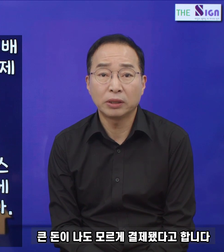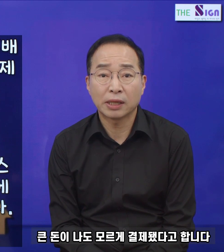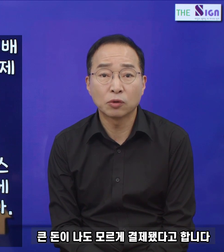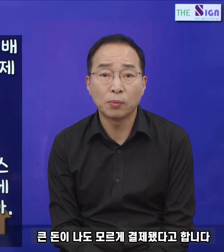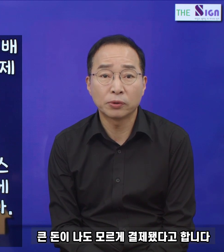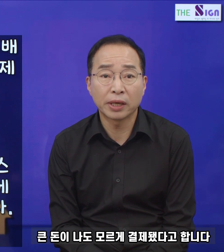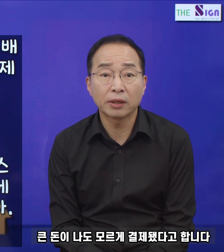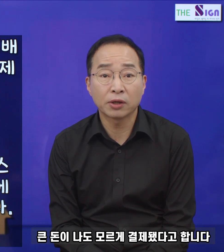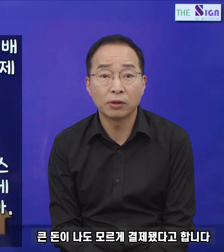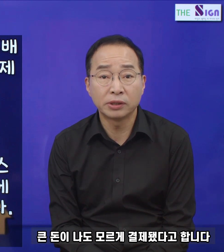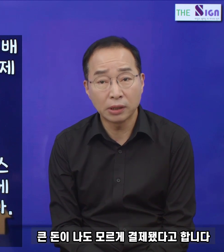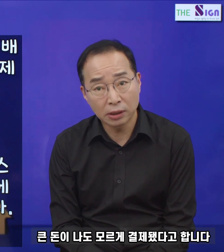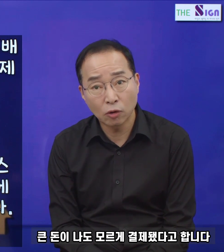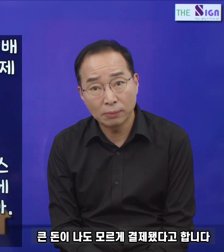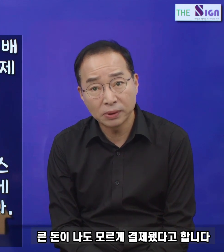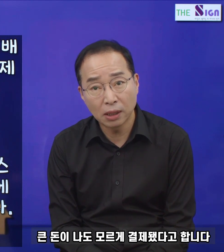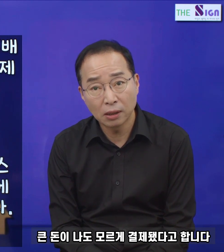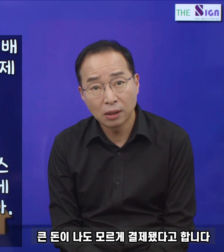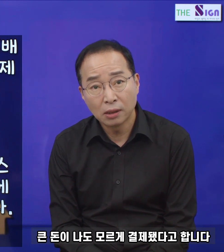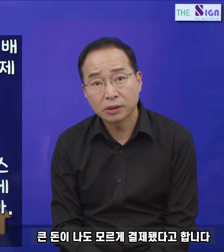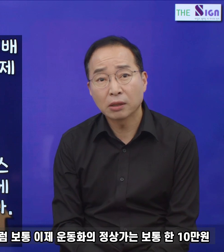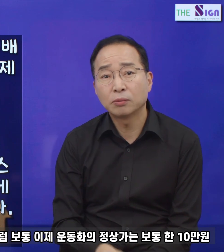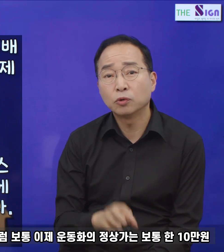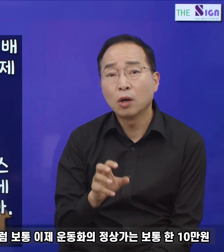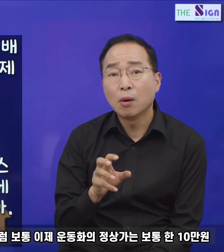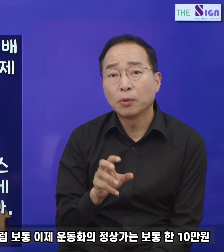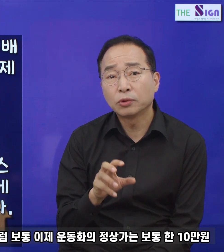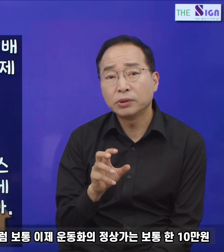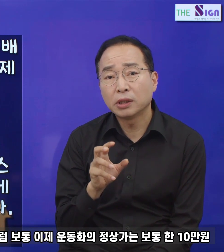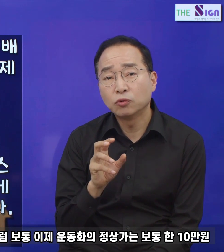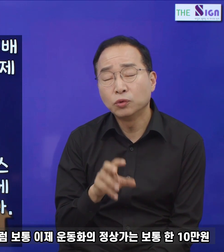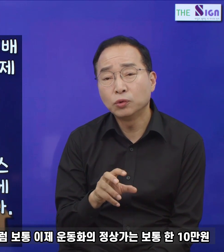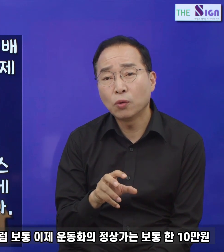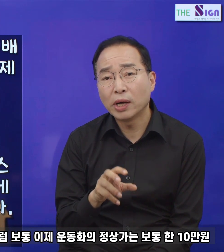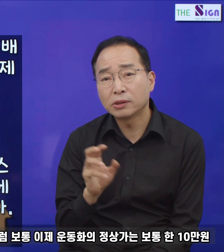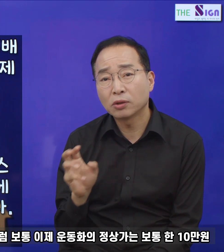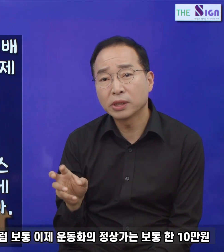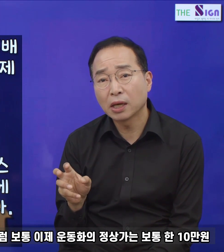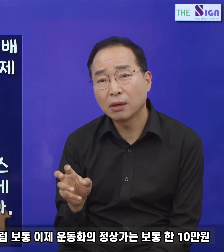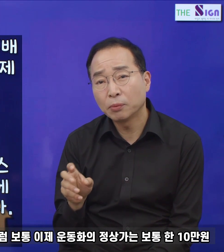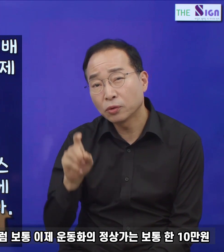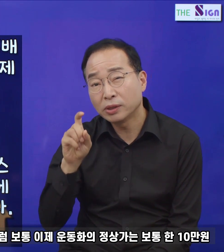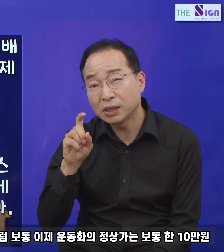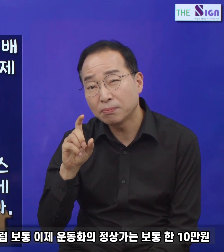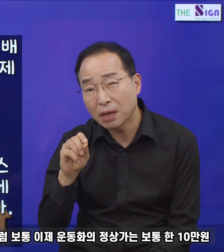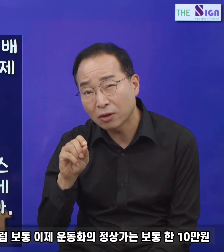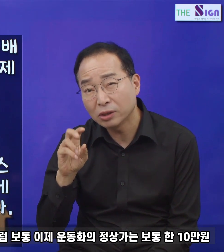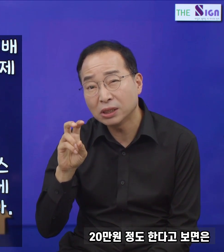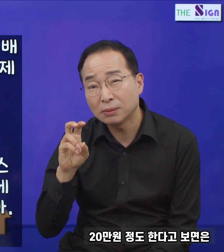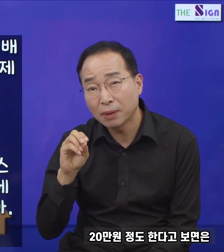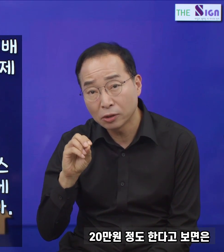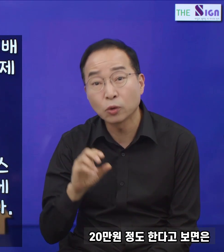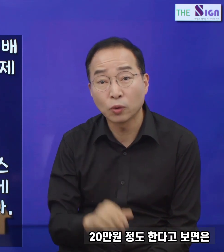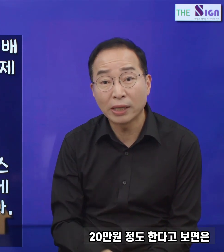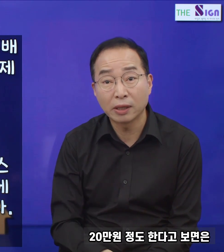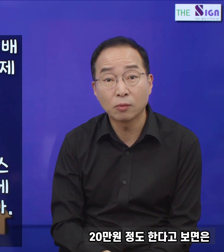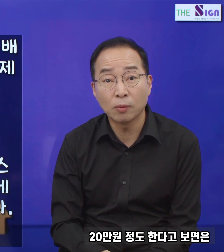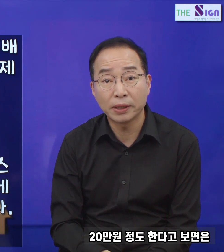나도 모르게 결제됐다고 합니다. 자, 그럼 보통 이제 운동화의 정상가는 보통 한 10만원, 20만원 정도 한다고